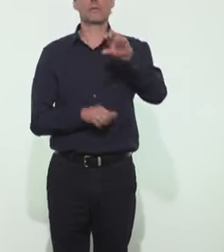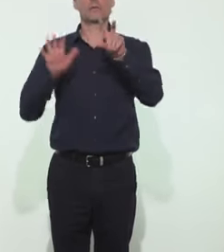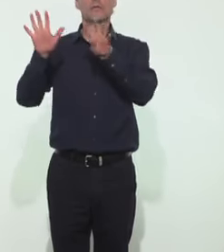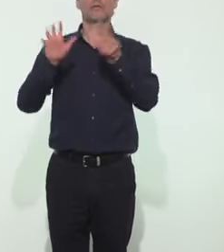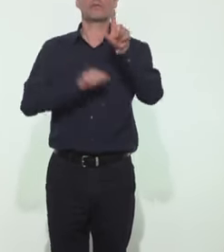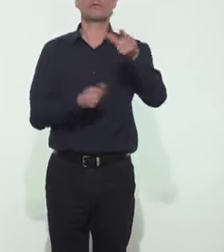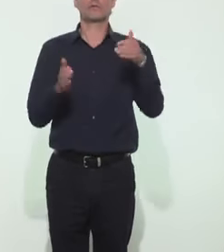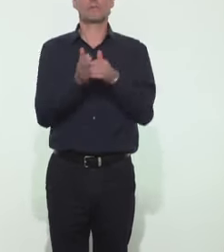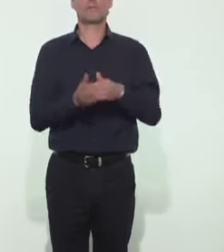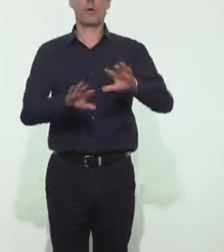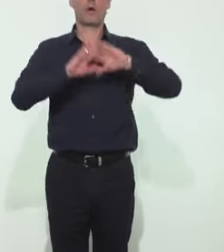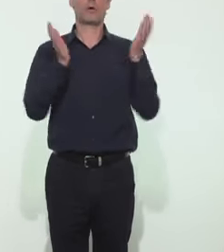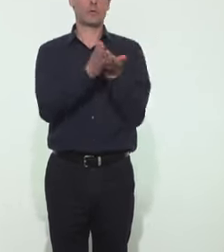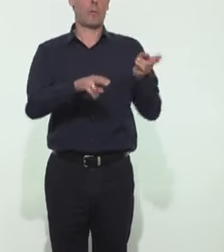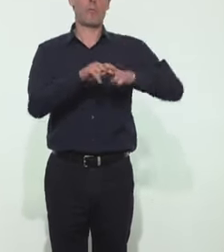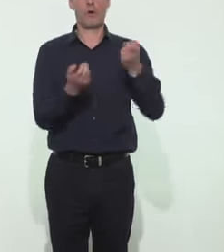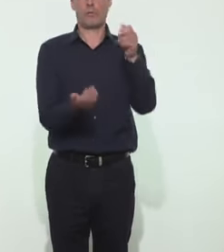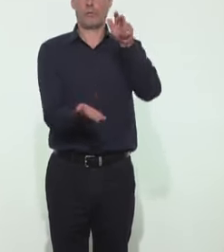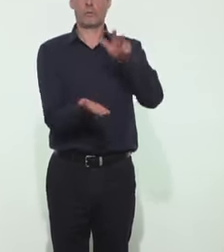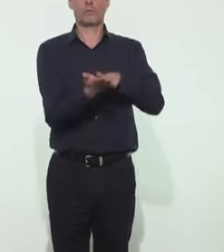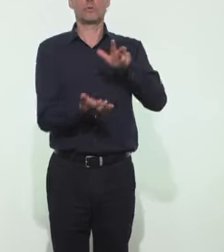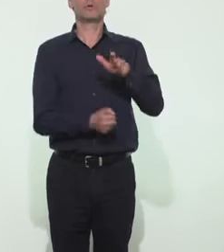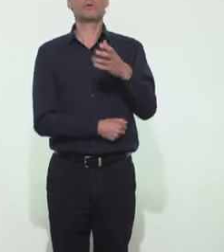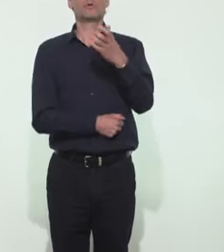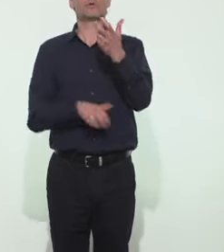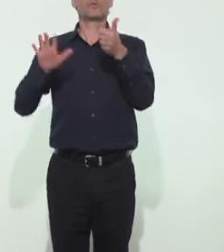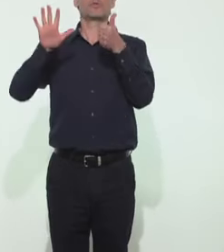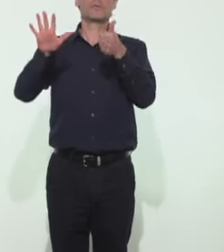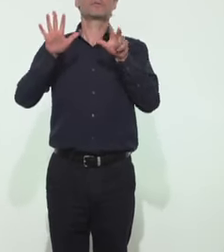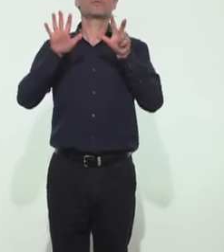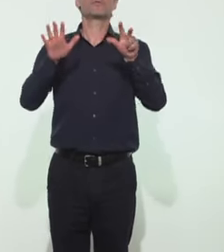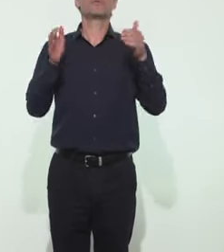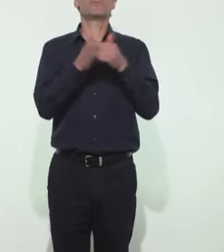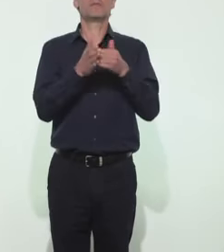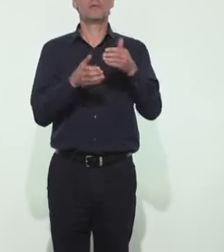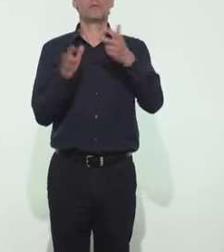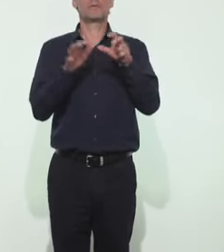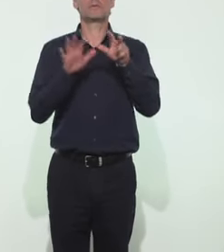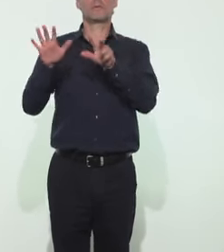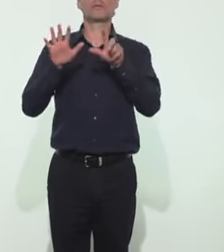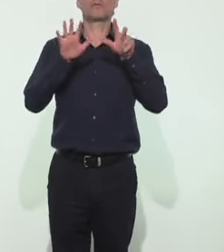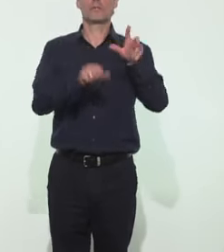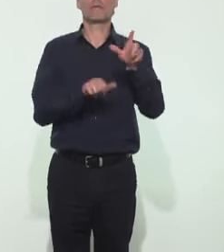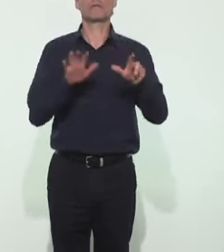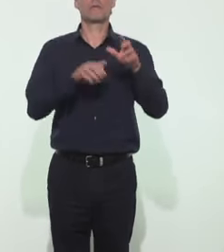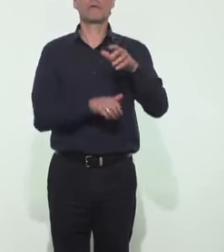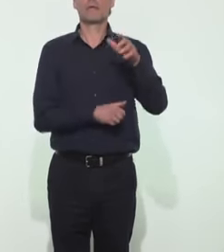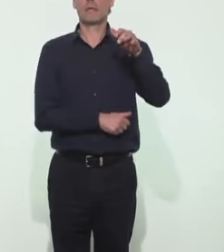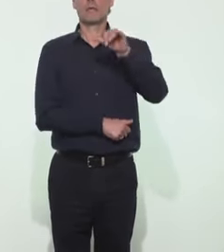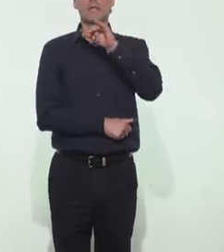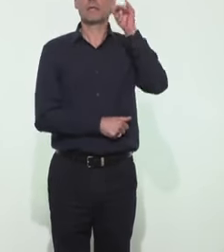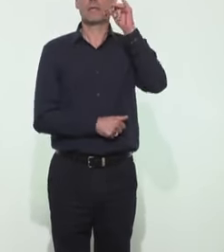décès de cas confirmés est de 60 1887 l'italie déplorent 14600 81